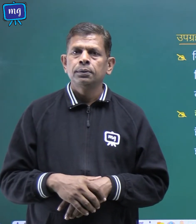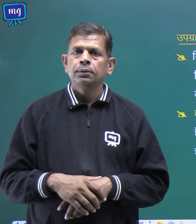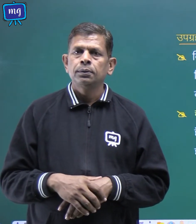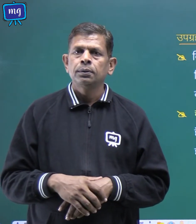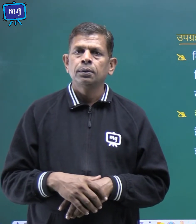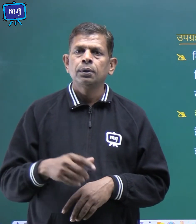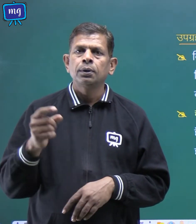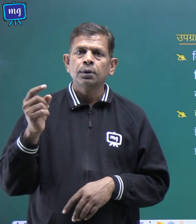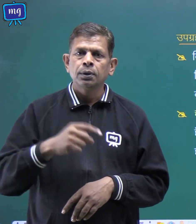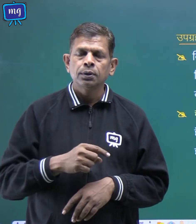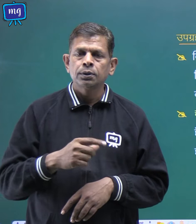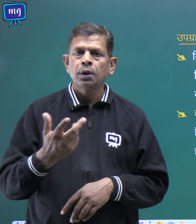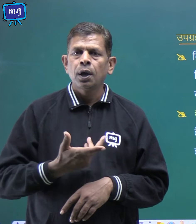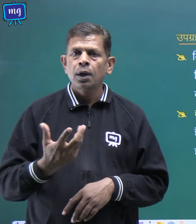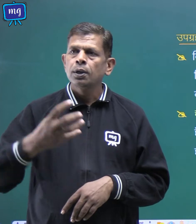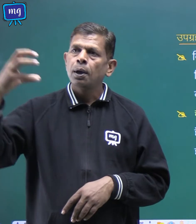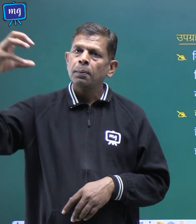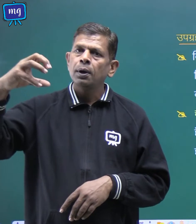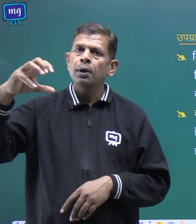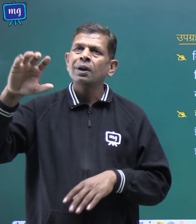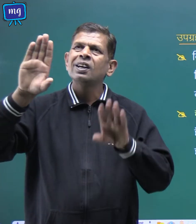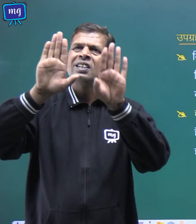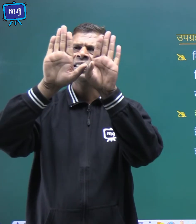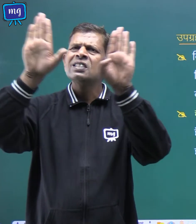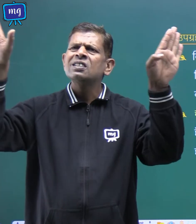किसी ऐसे पिंड को